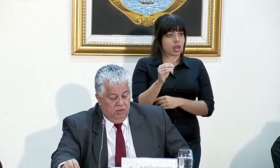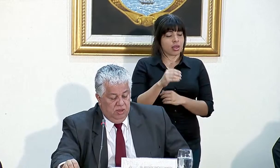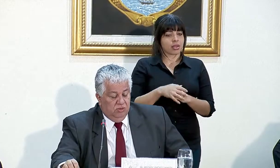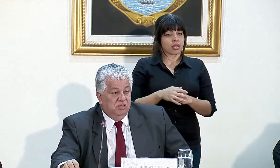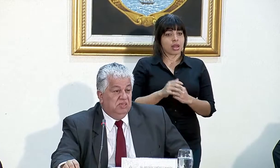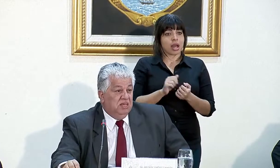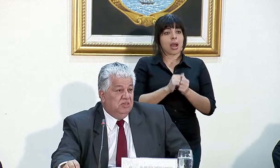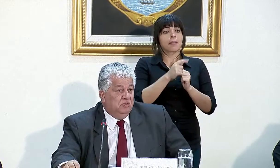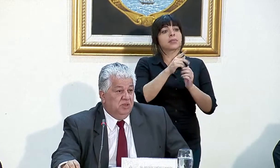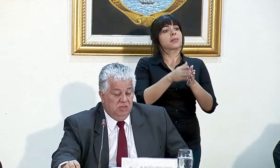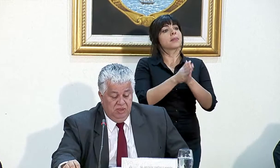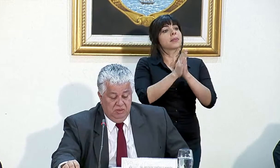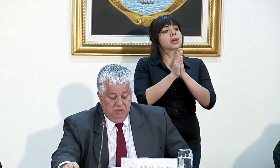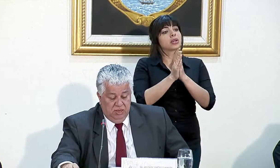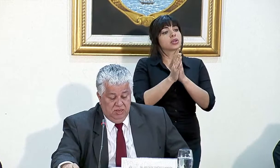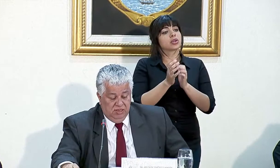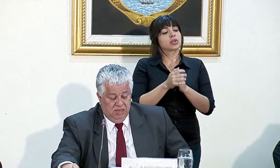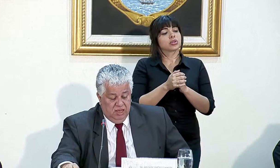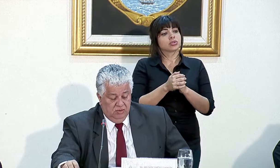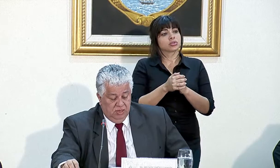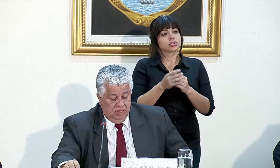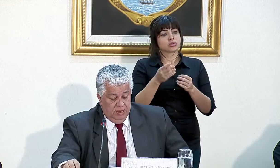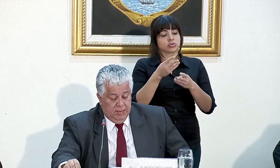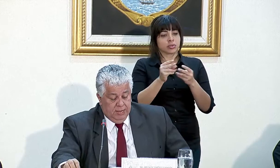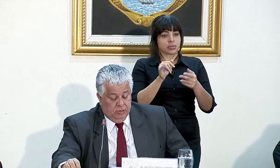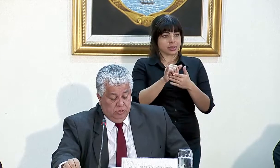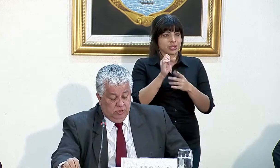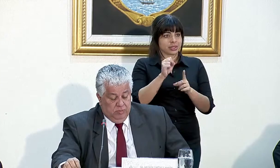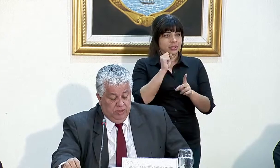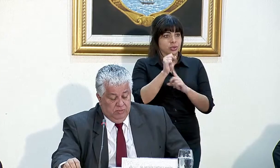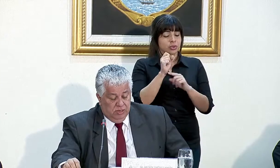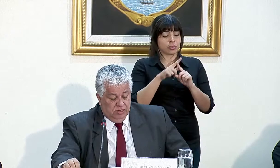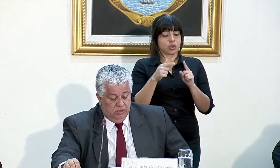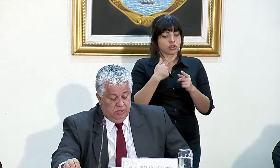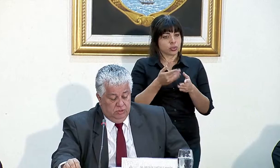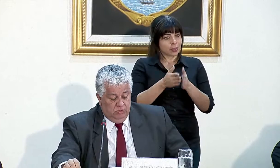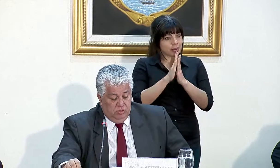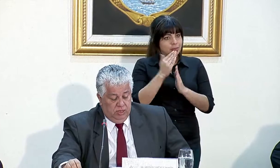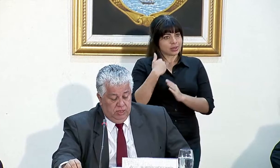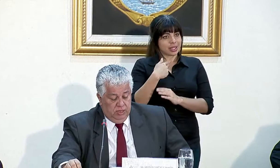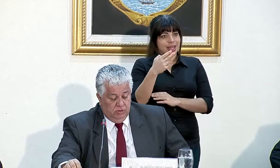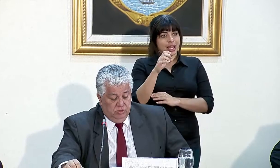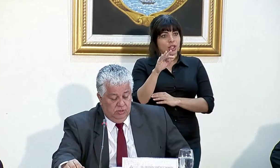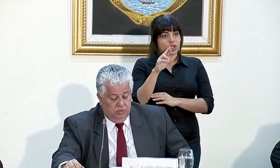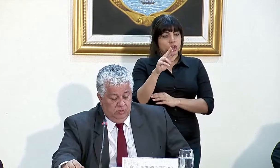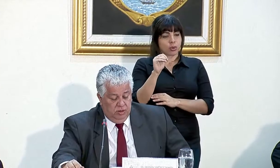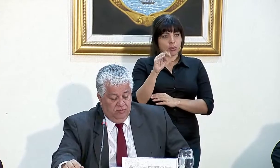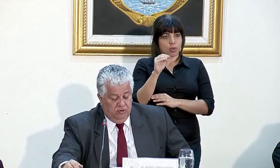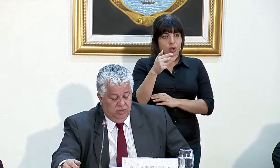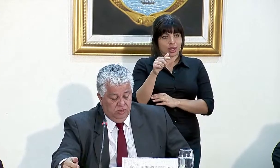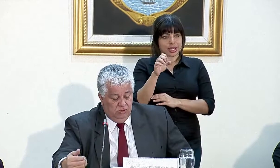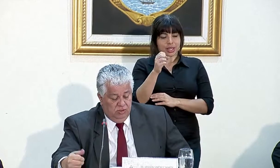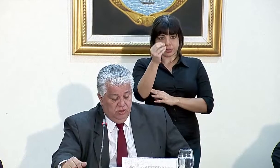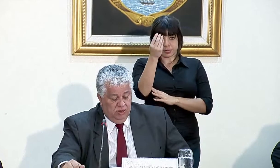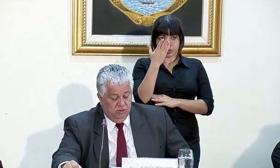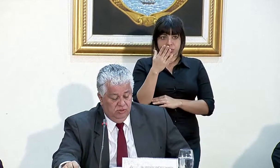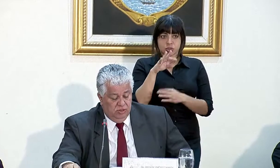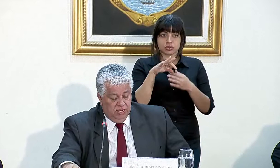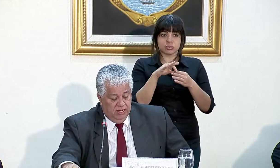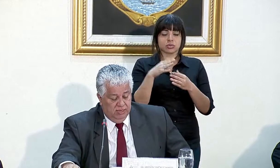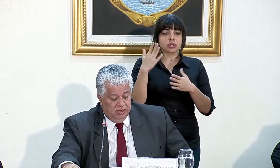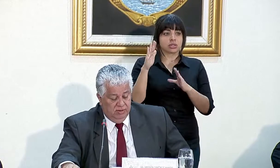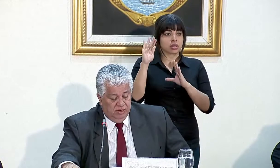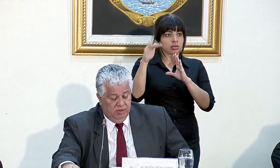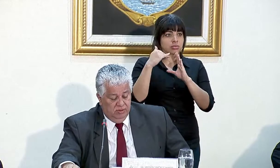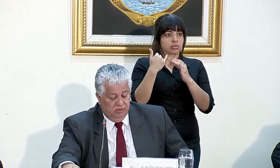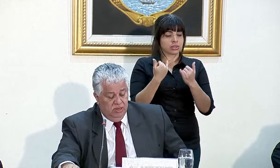ha llegado a solicitarse el sobreseimiento de esta causa. Nosotros le pedimos al señor Héctor Monge información, la cual nos hizo